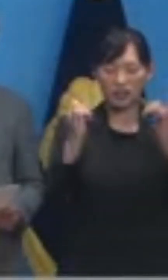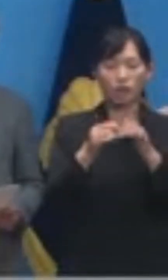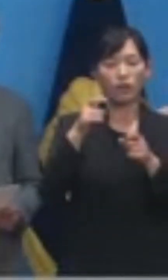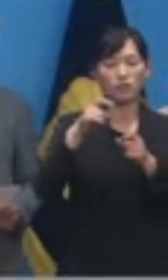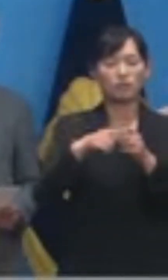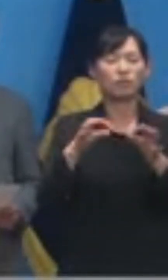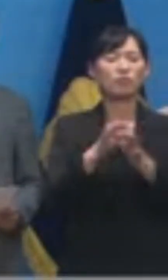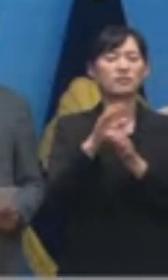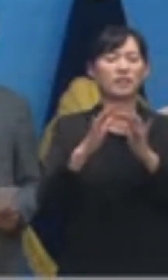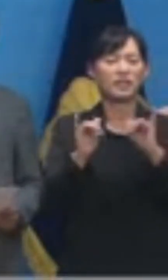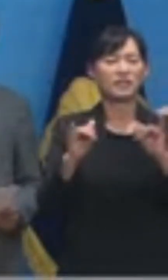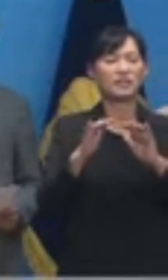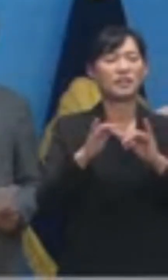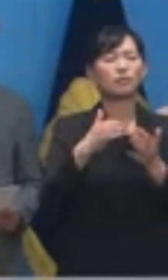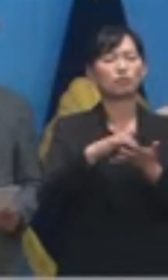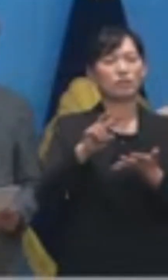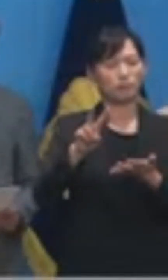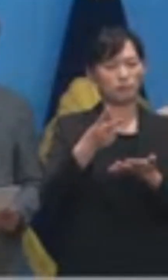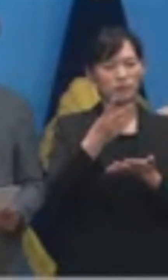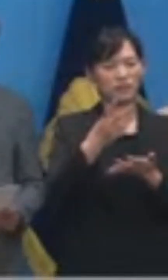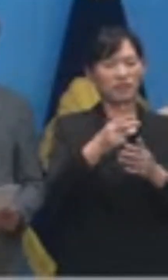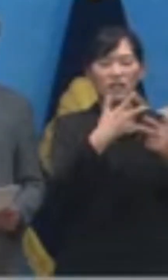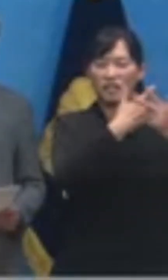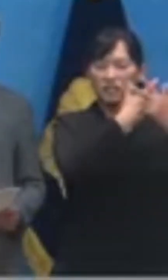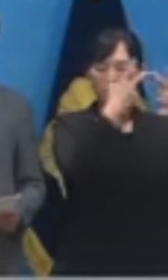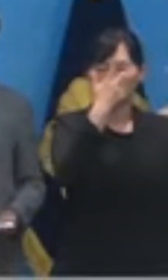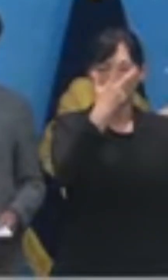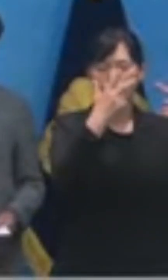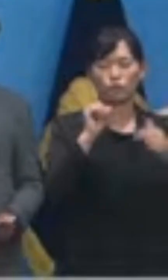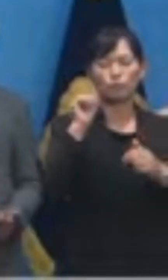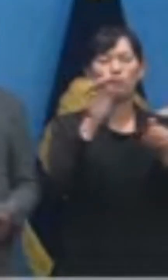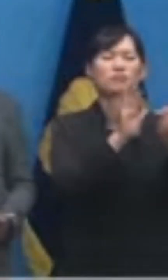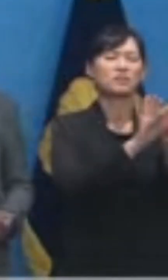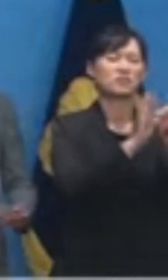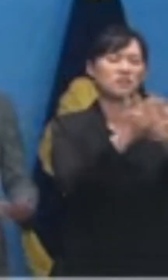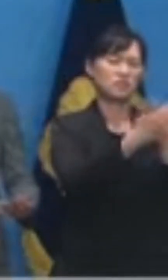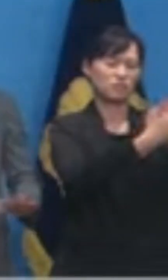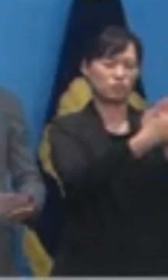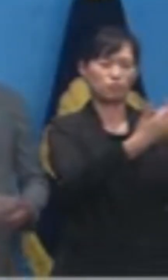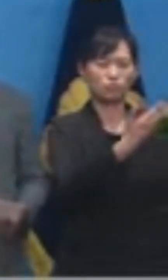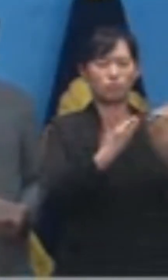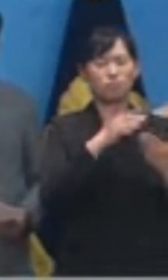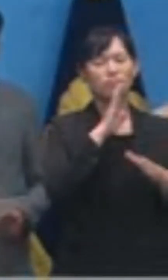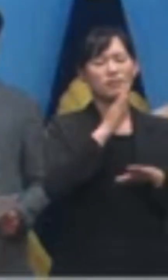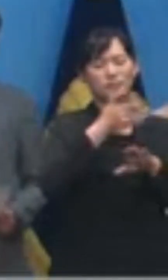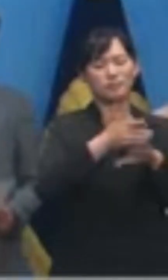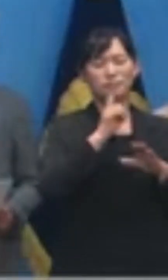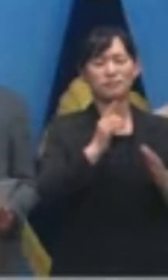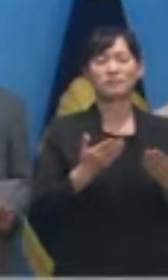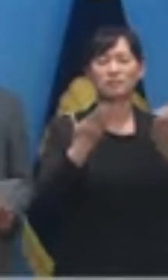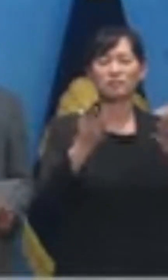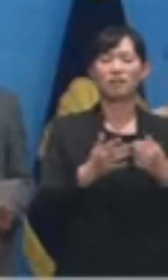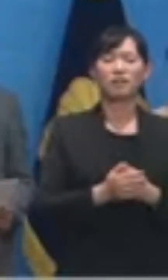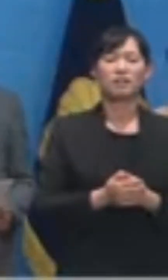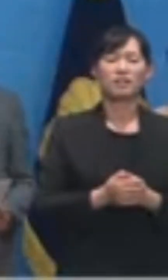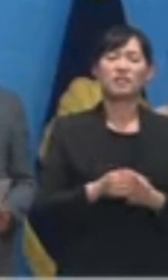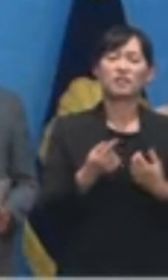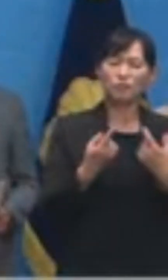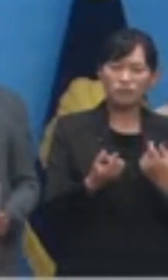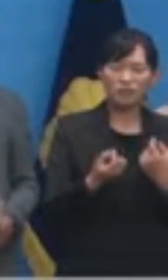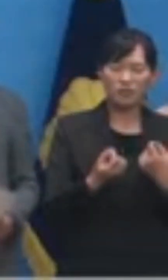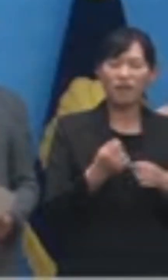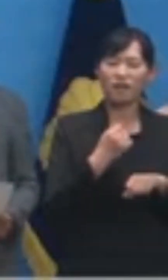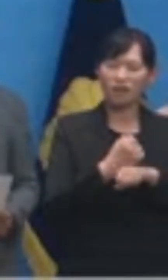200여 분께서 이재명 후보를 지지해 주시는 것에 대해서 진심으로 감사의 말씀을 드립니다. 오죽하면